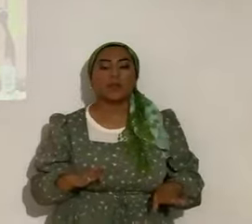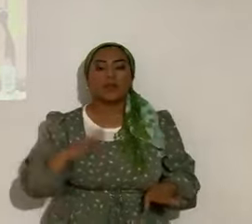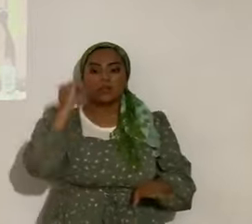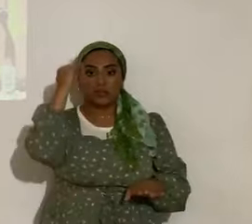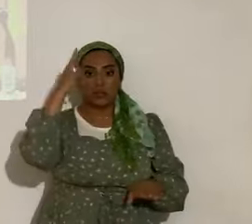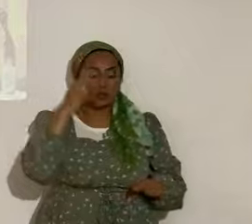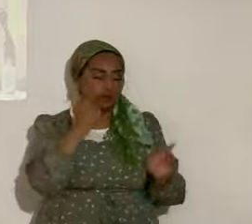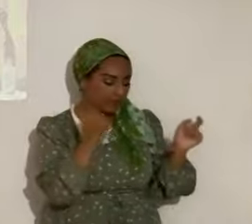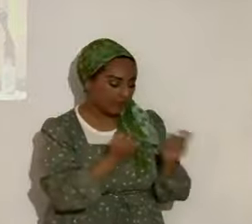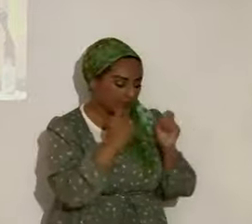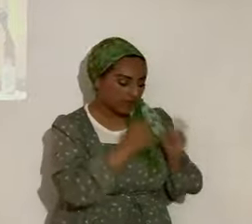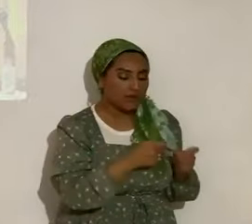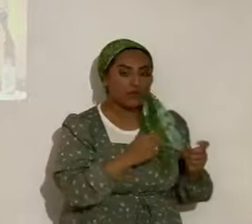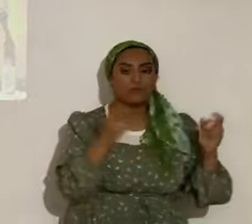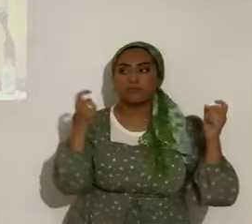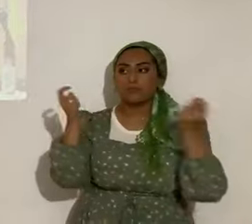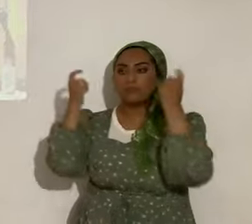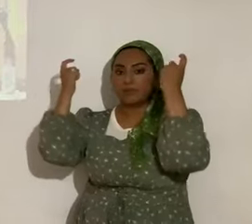Eterno lo exaltó.